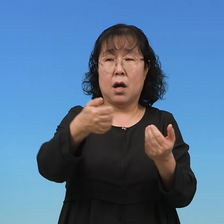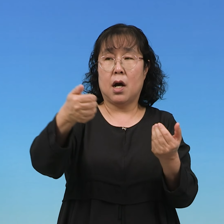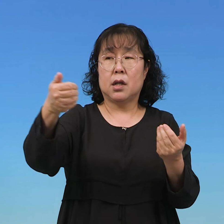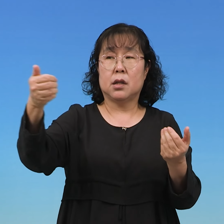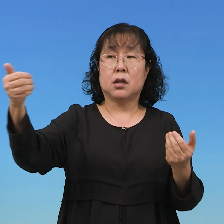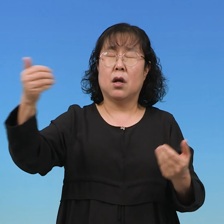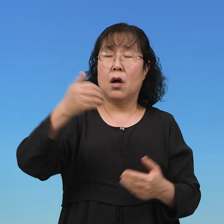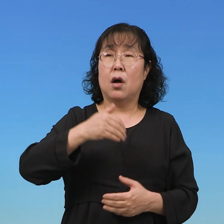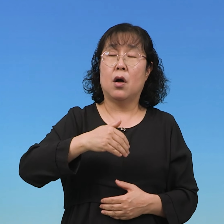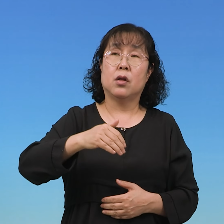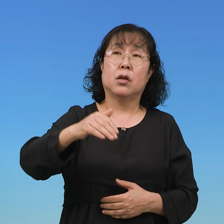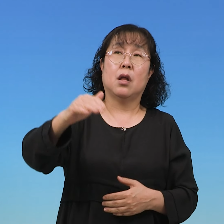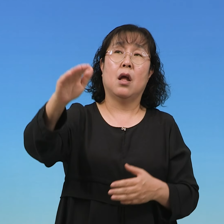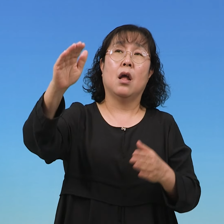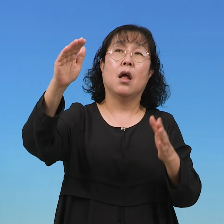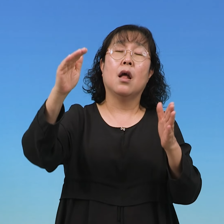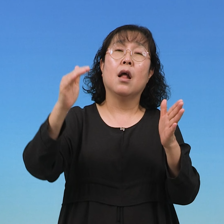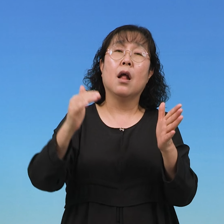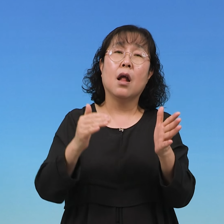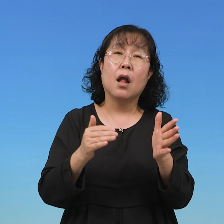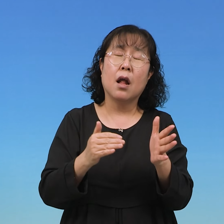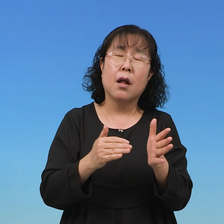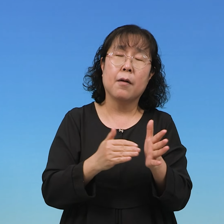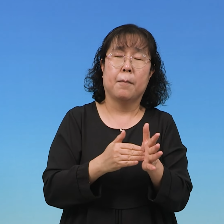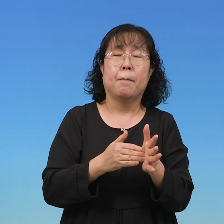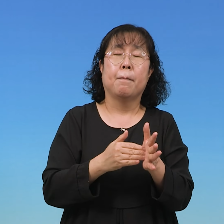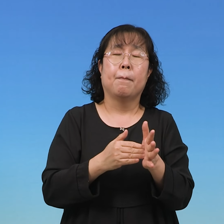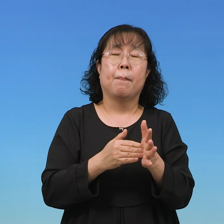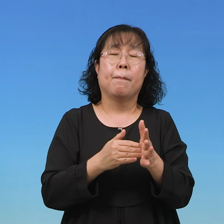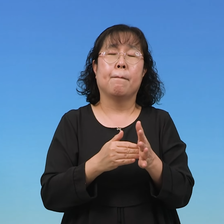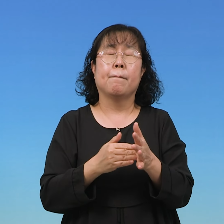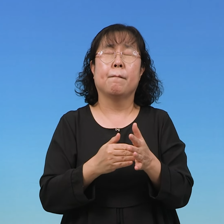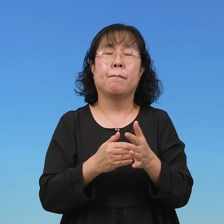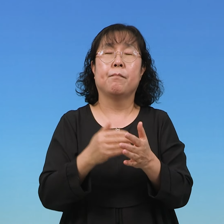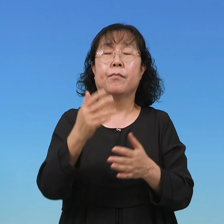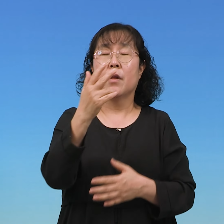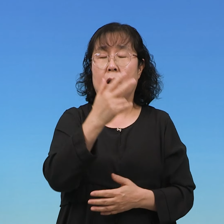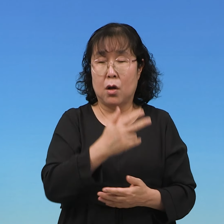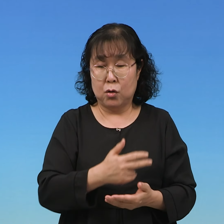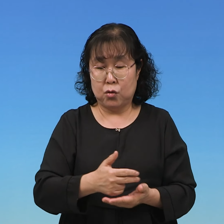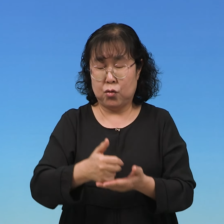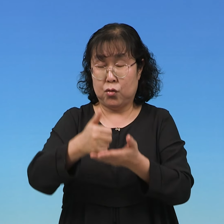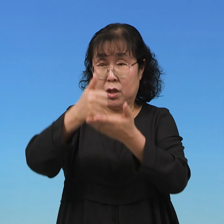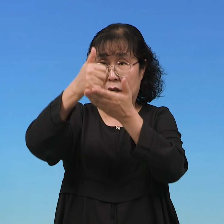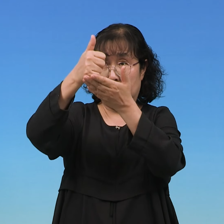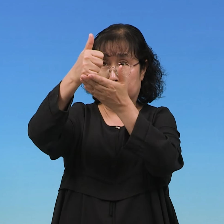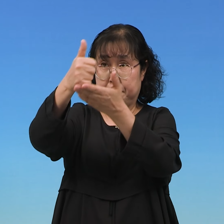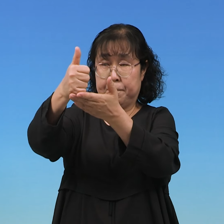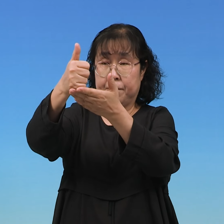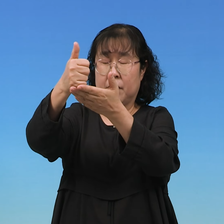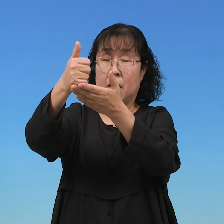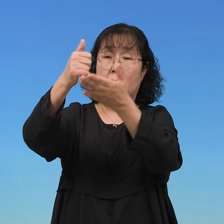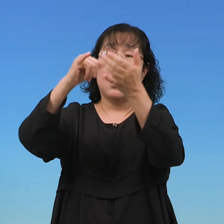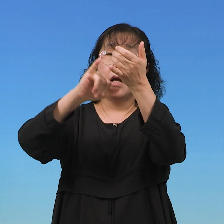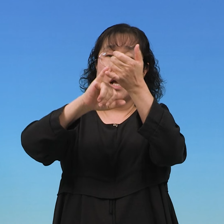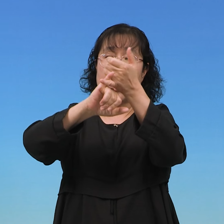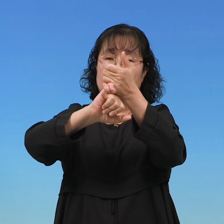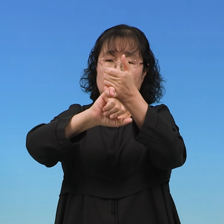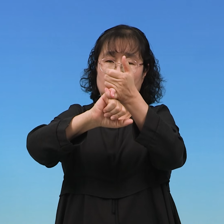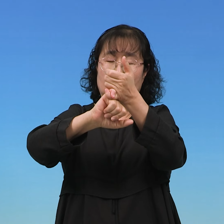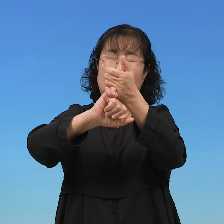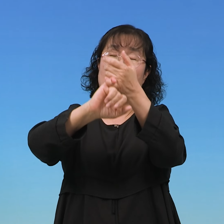버리고 떠나갔었네. 주님 약속대로 날 붙드셨네.